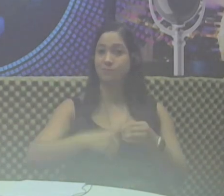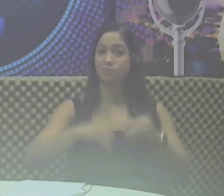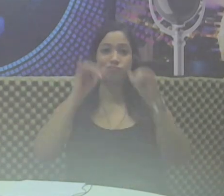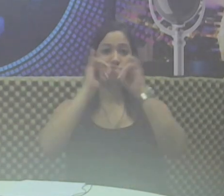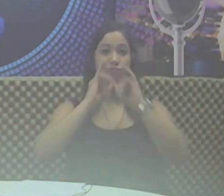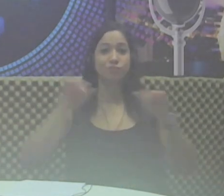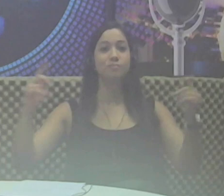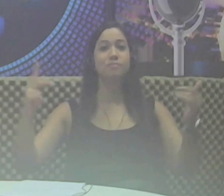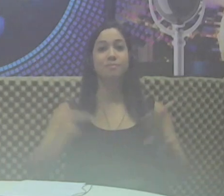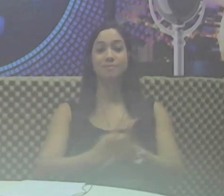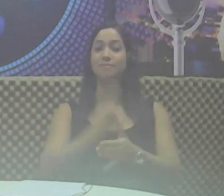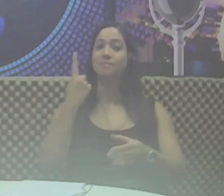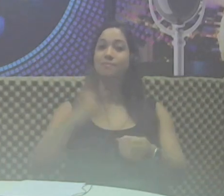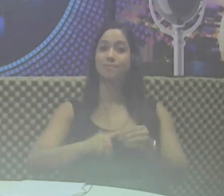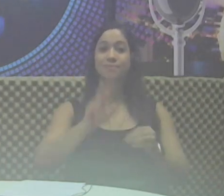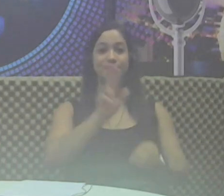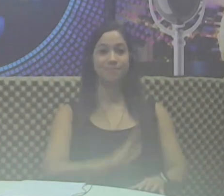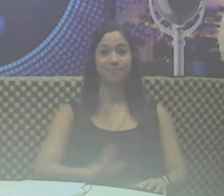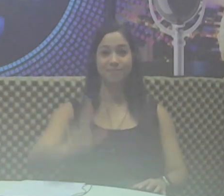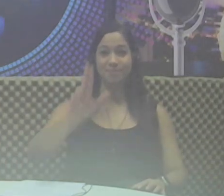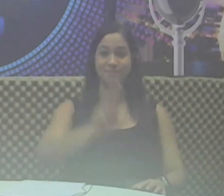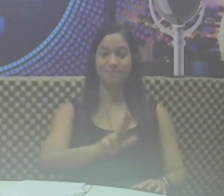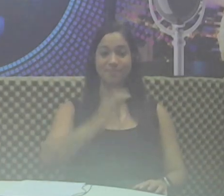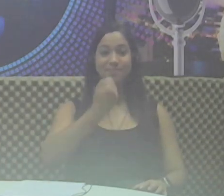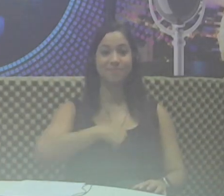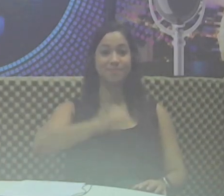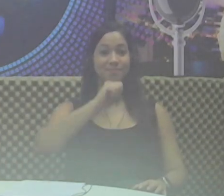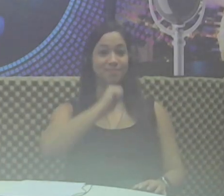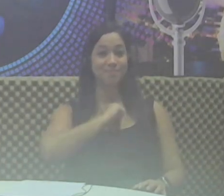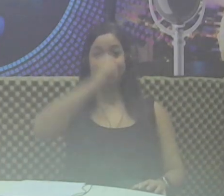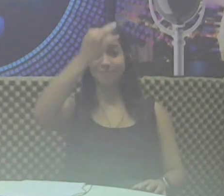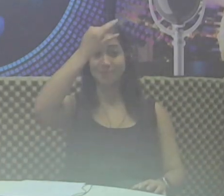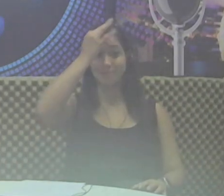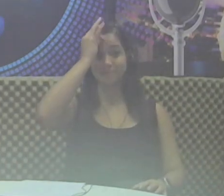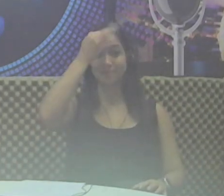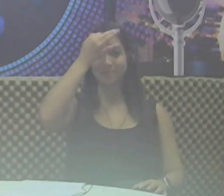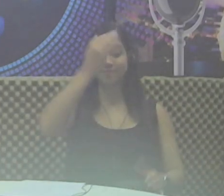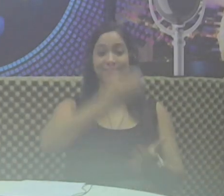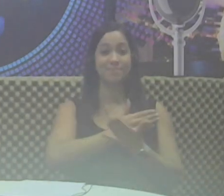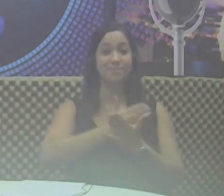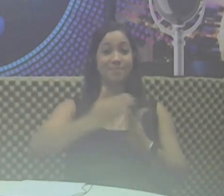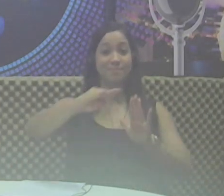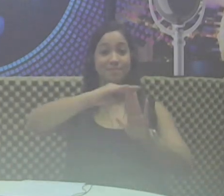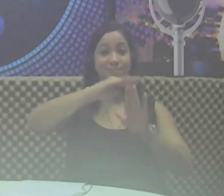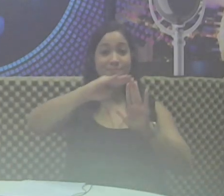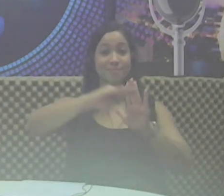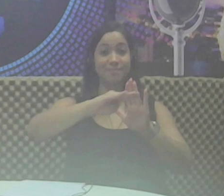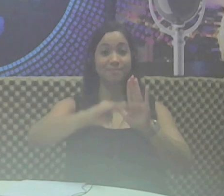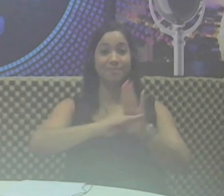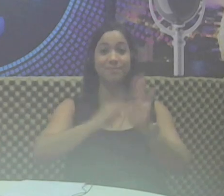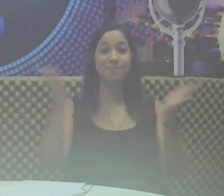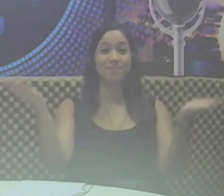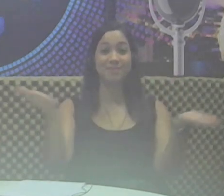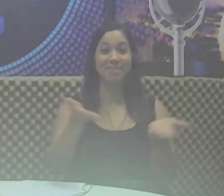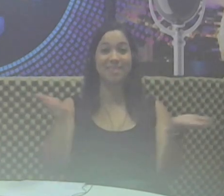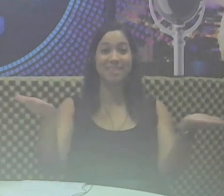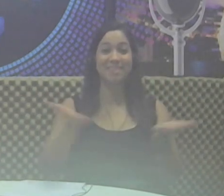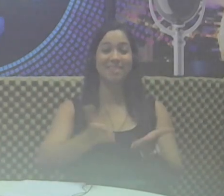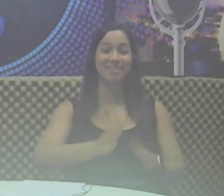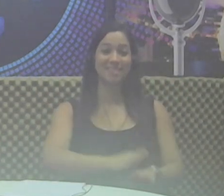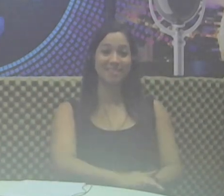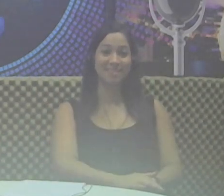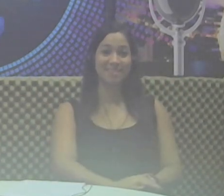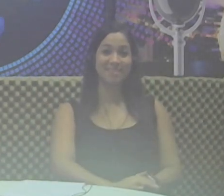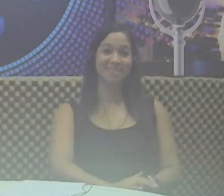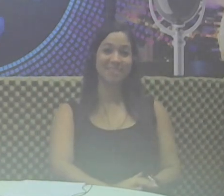boletim de notícias sobre o que de fato acontece em Uberlândia. Eu sou Fernando Natalho e começamos com os destaques da edição